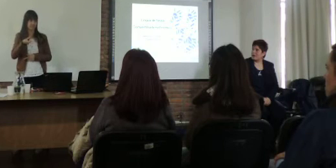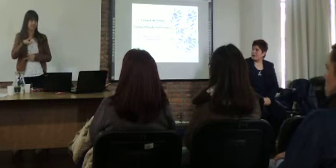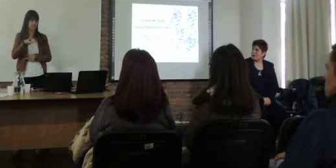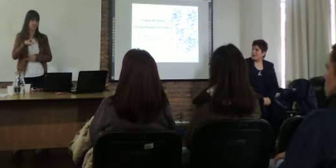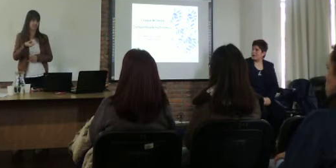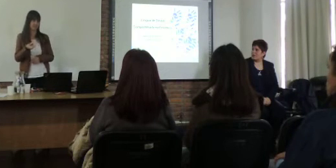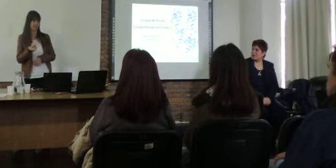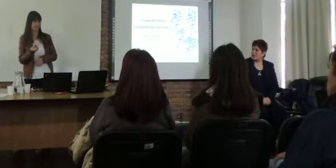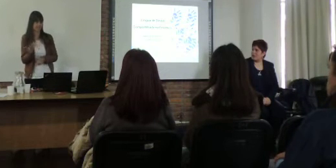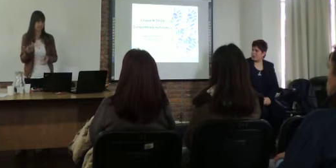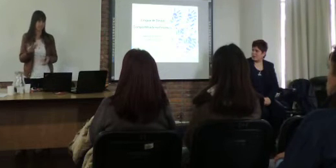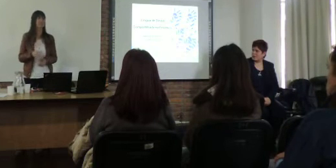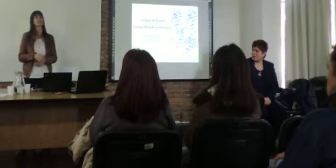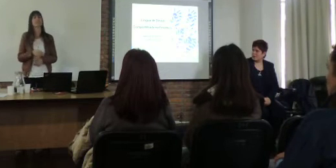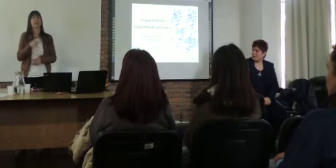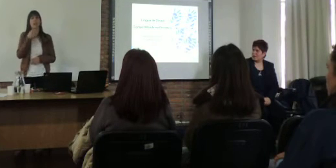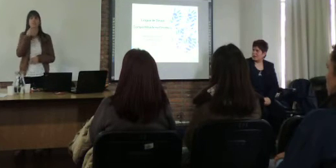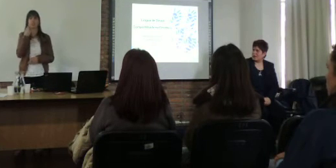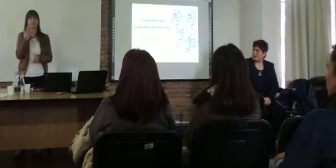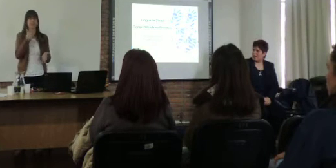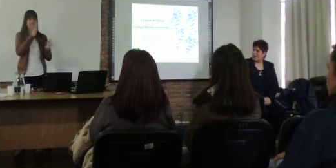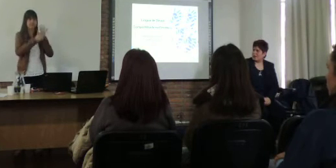Yo les voy a hablar de dos lenguas.